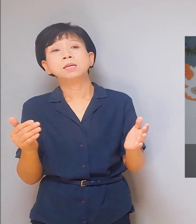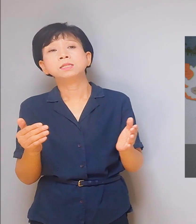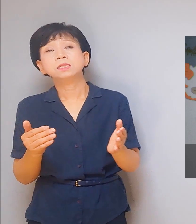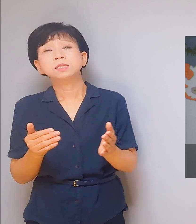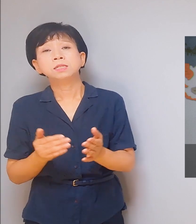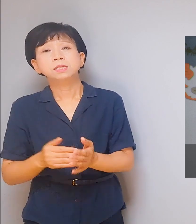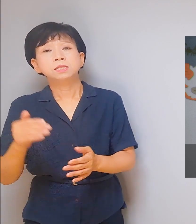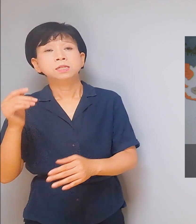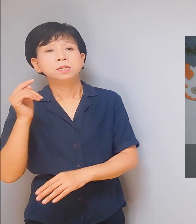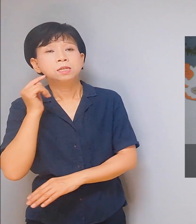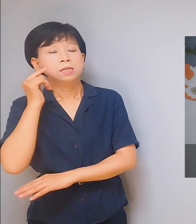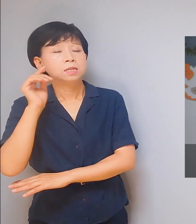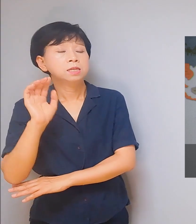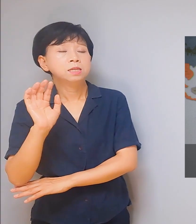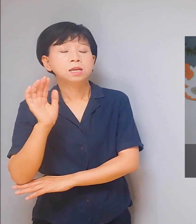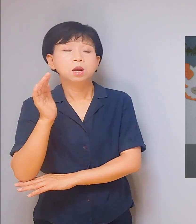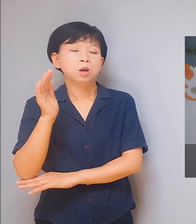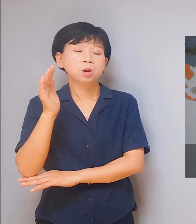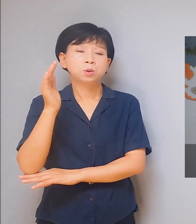무궁하기까지